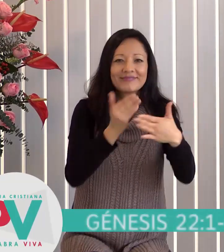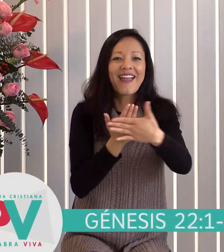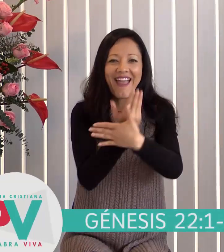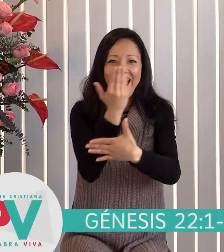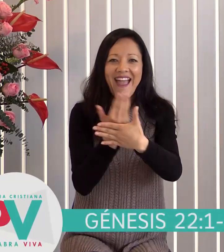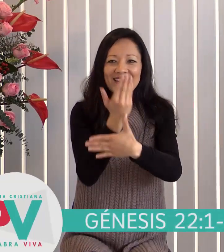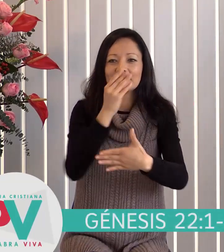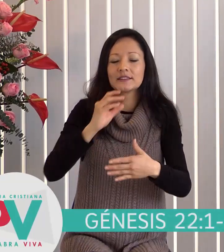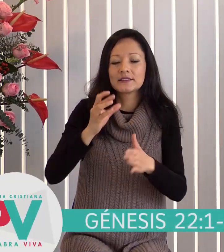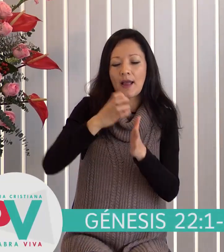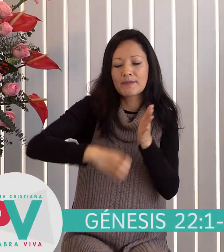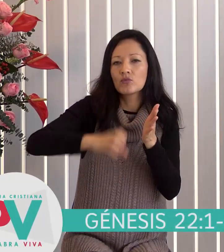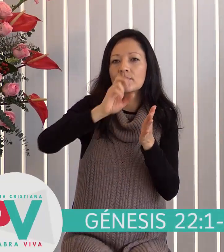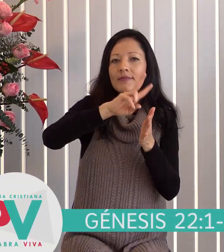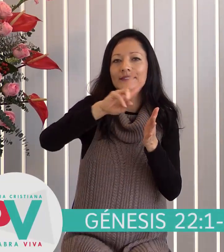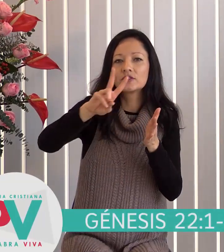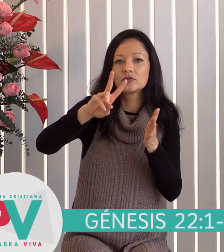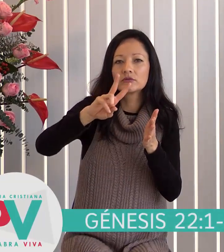capítulo 22,